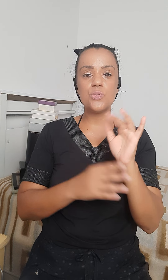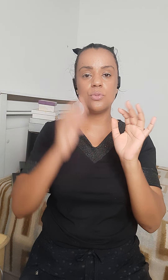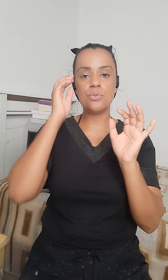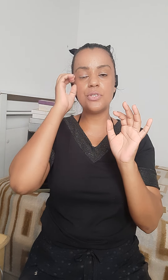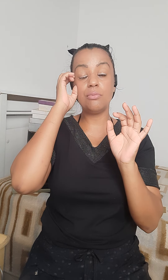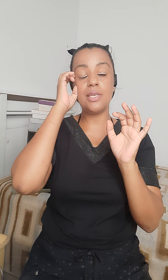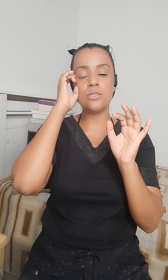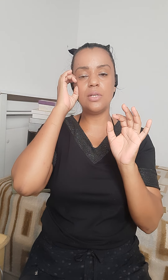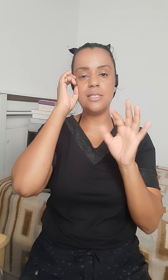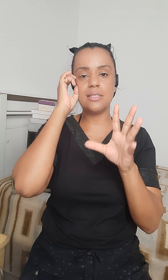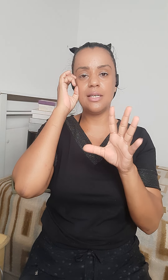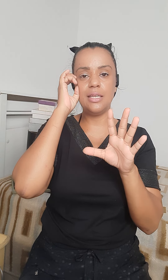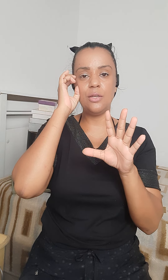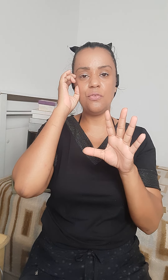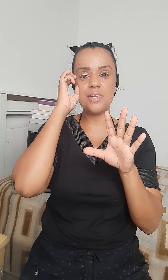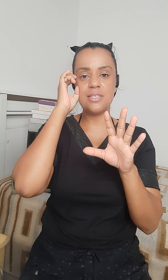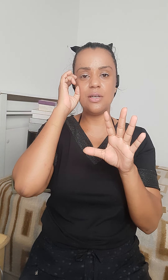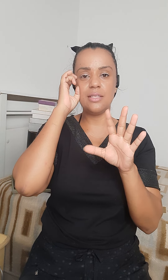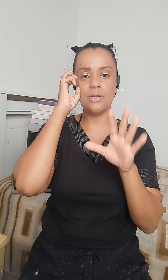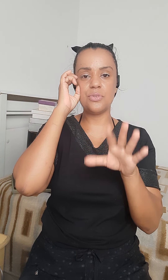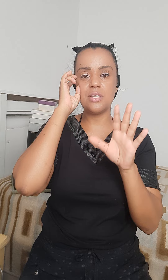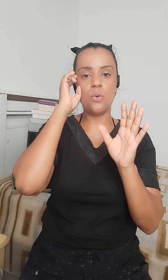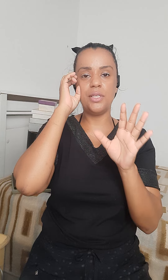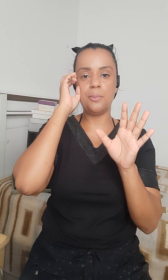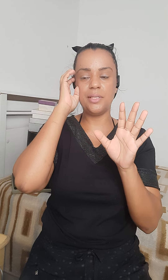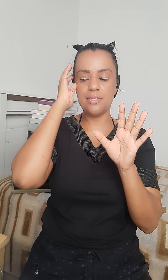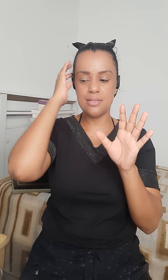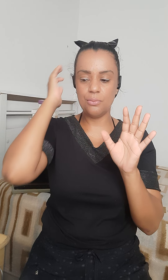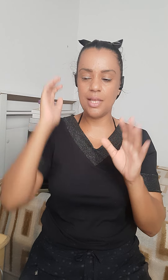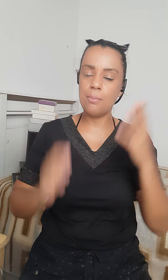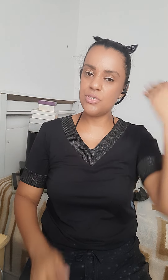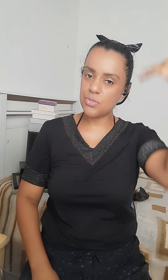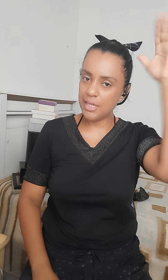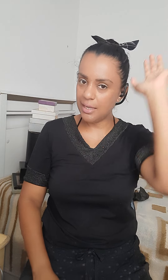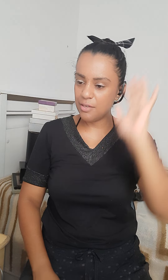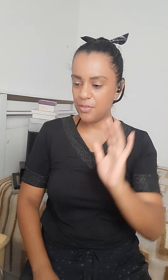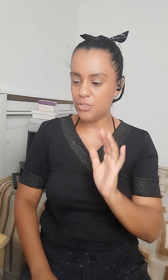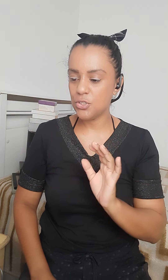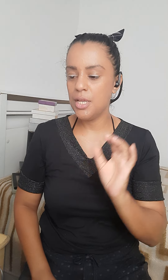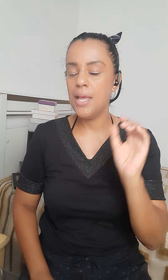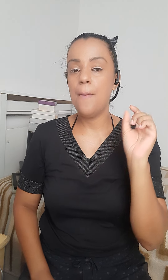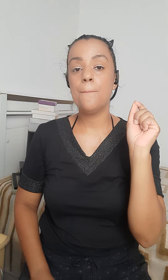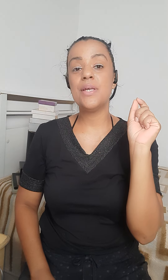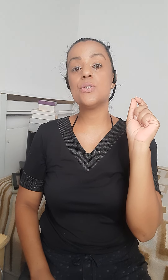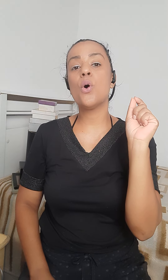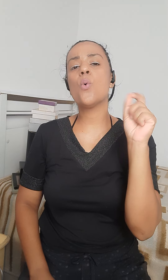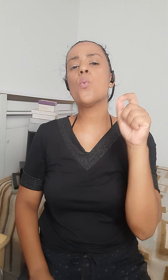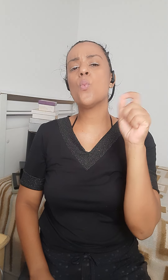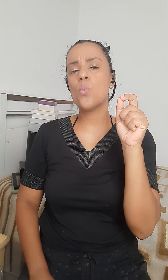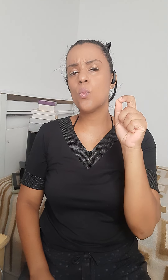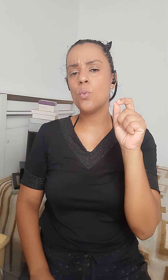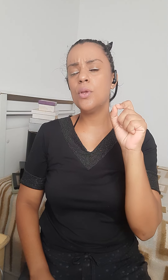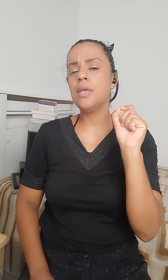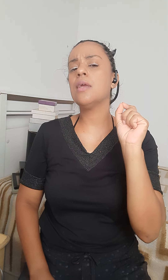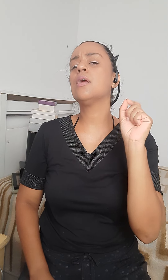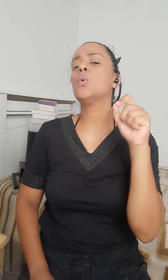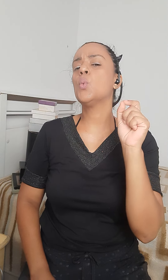do seu texto ali que você está querendo fazer a tradução ou a interpretação, tá? Mas isso aí é lá na frente. Mas, ó, o quê? O